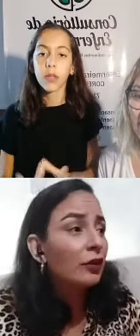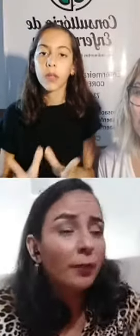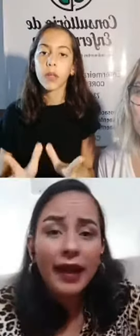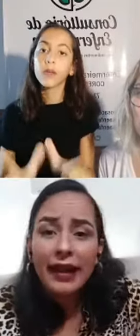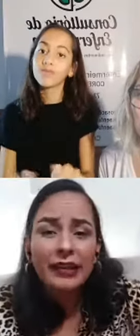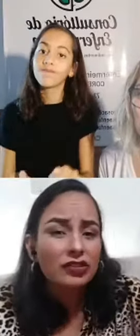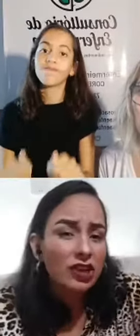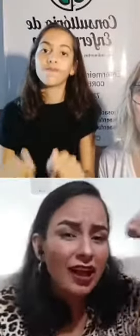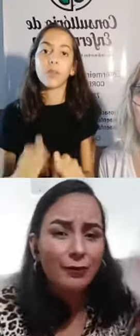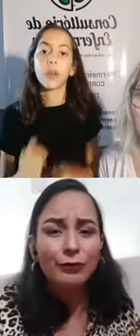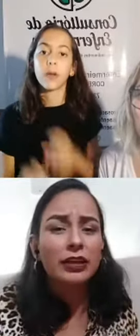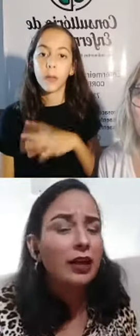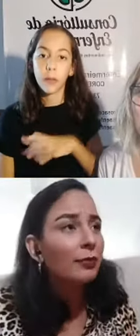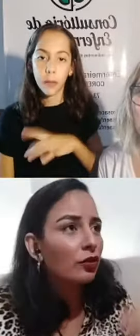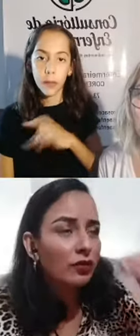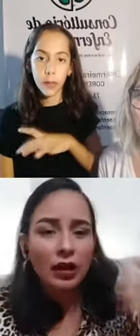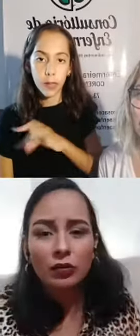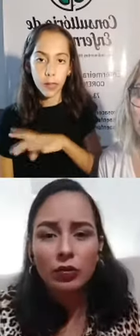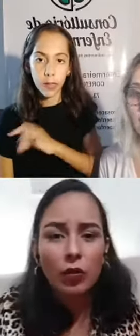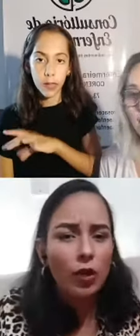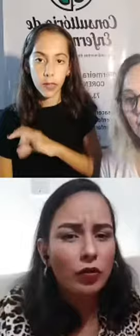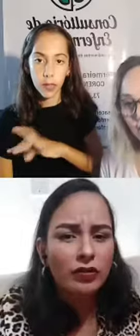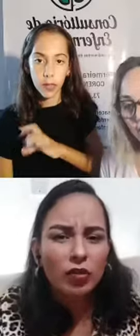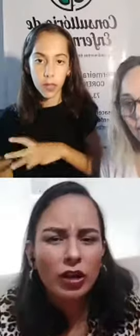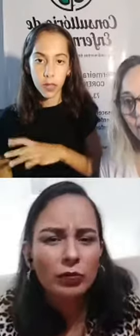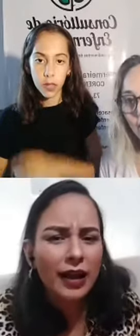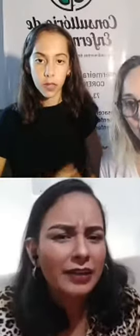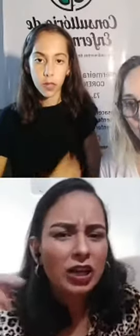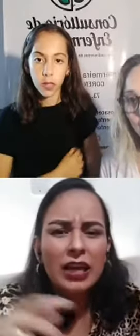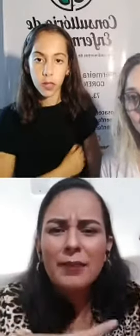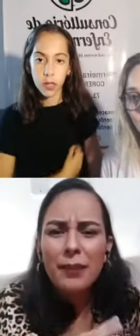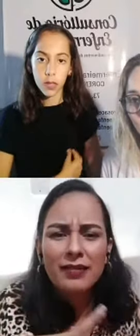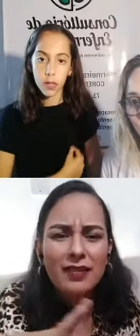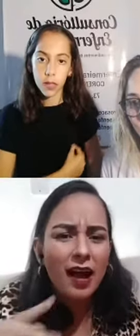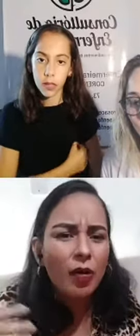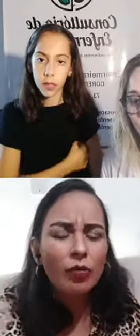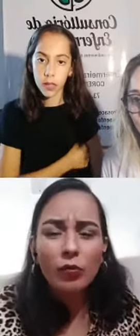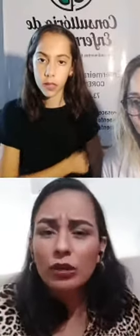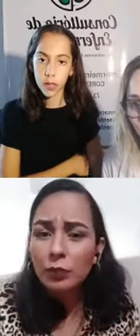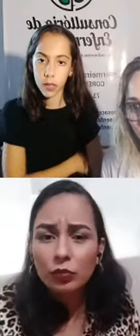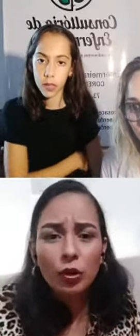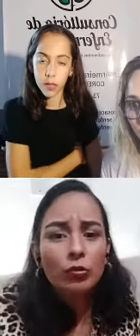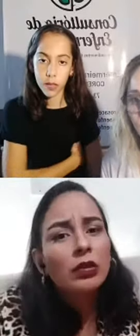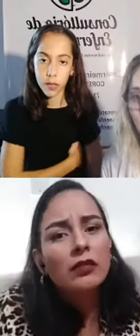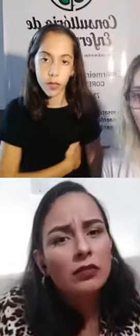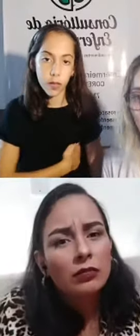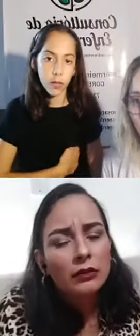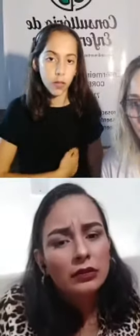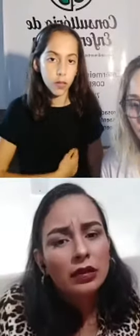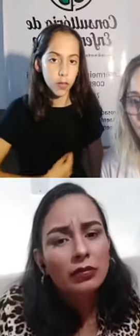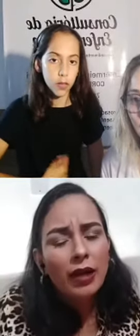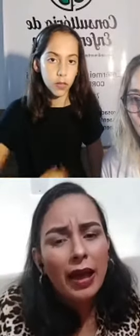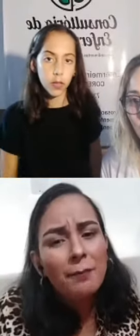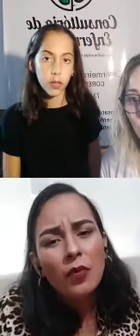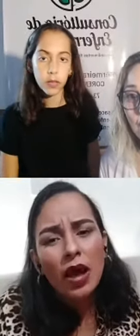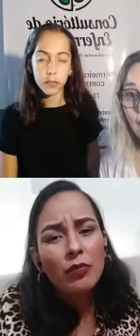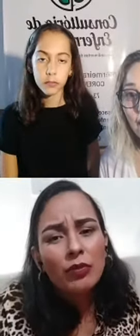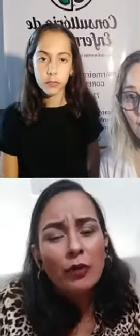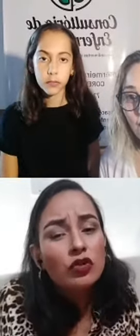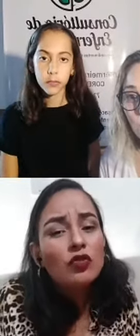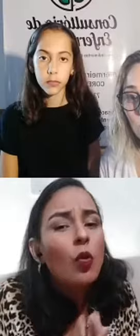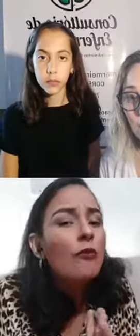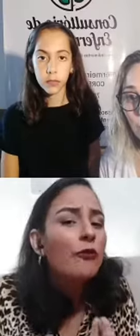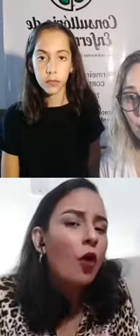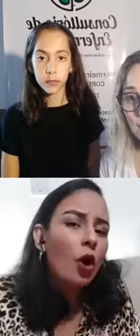gente vai no mercado, a gente chega aflita. Ai, meu Deus, será que eu toquei alguma coisa? Toquei no caixa e passa álcool, o tempo todo isso. Então, é